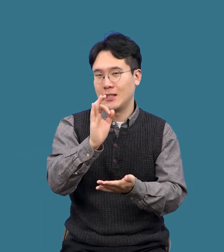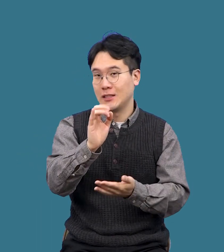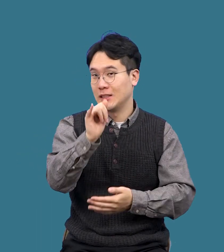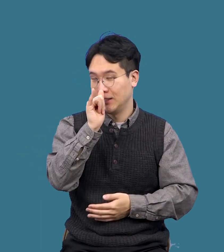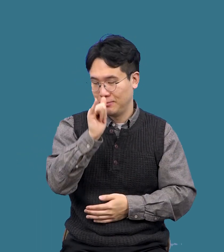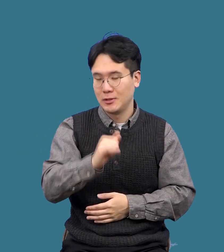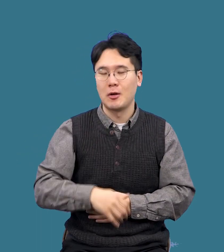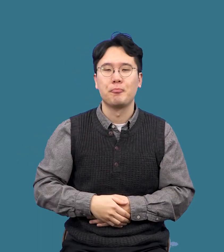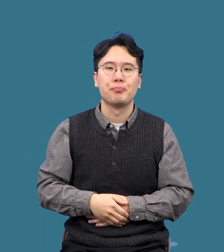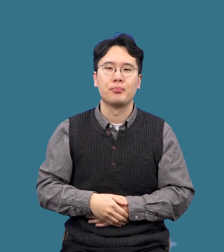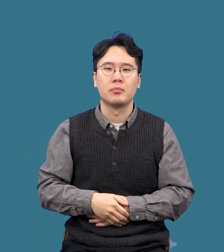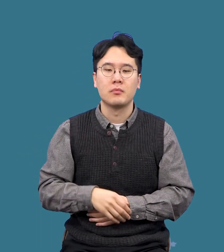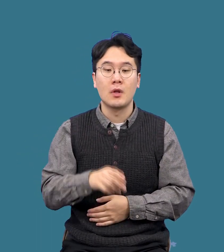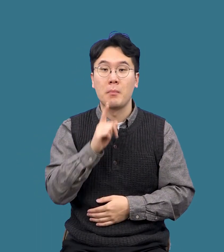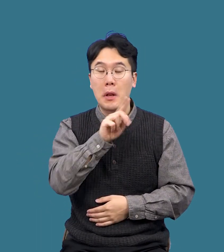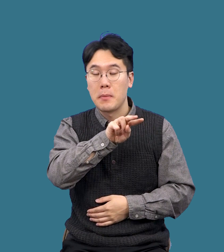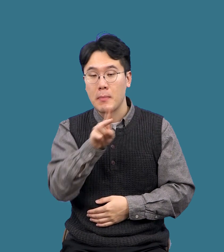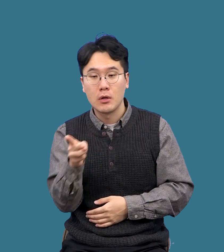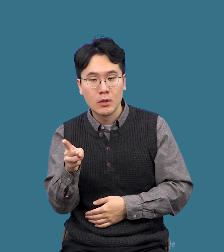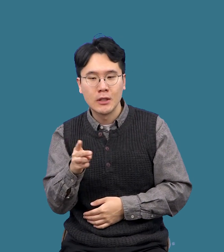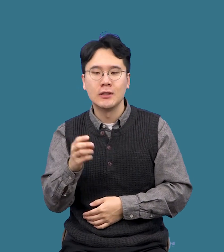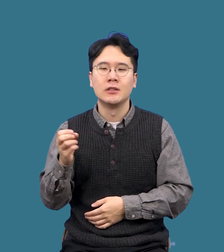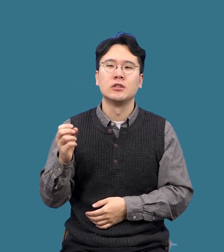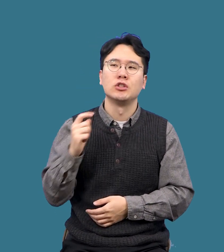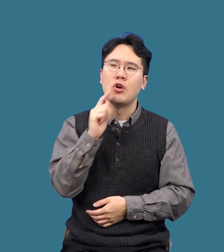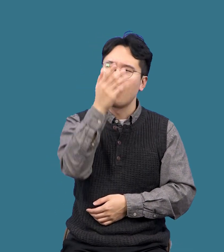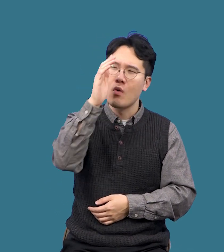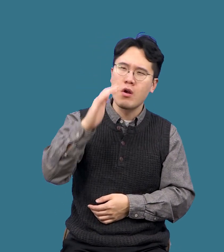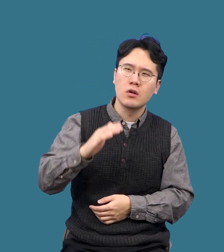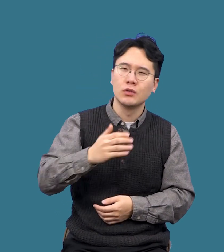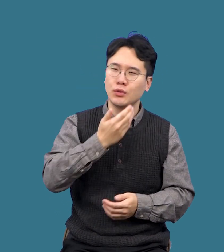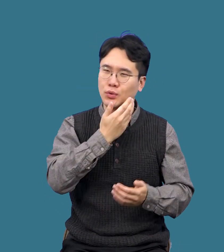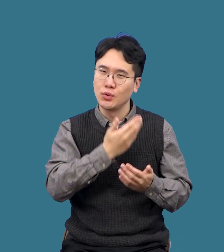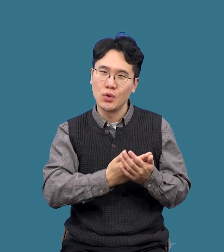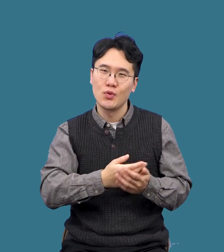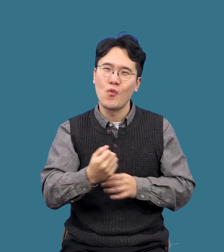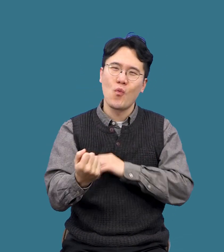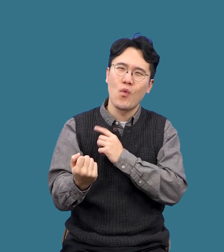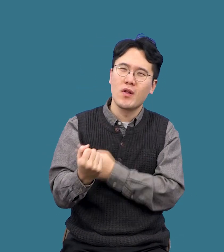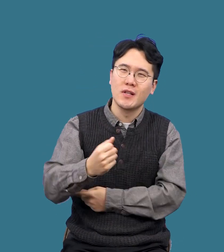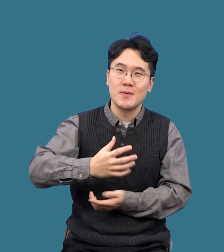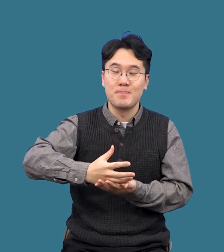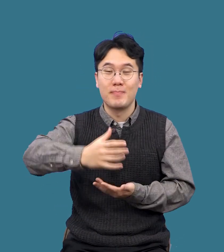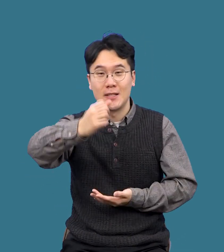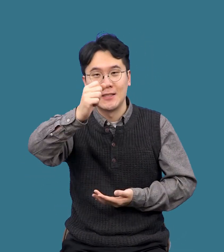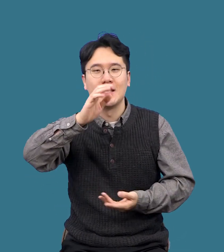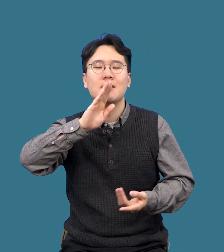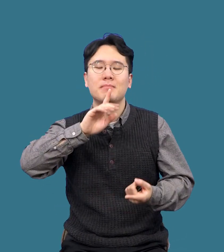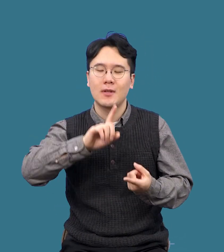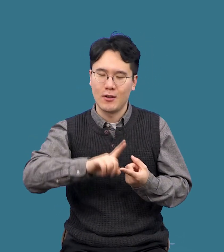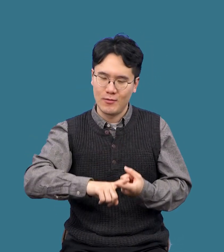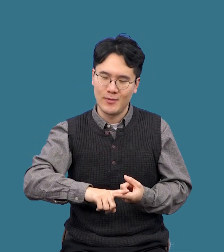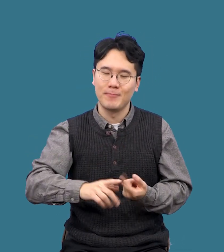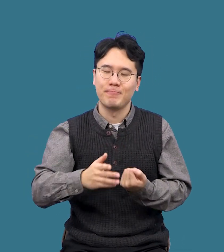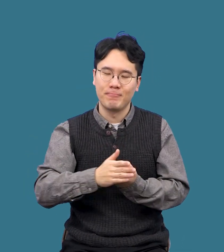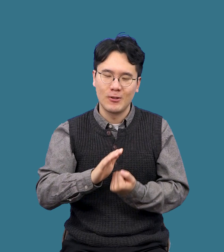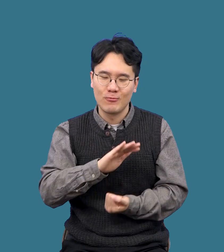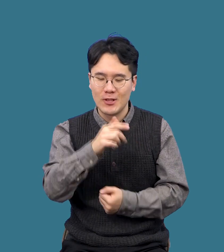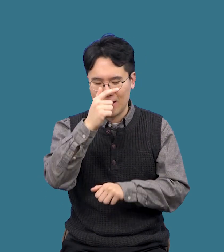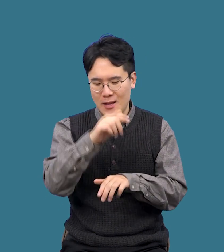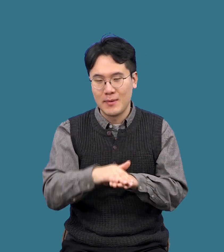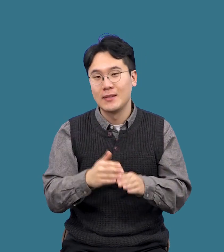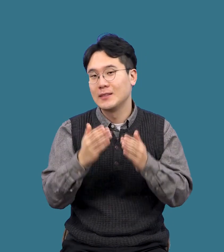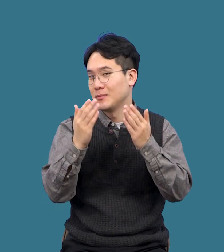말하면 영광과 존귀와 권능을 받으시기에 합당하오니 우리가 예배를 드립니다